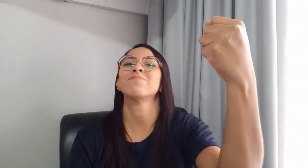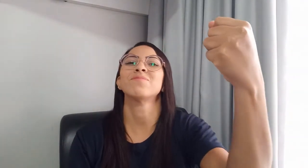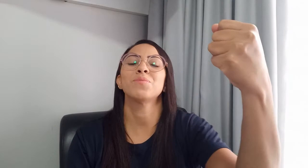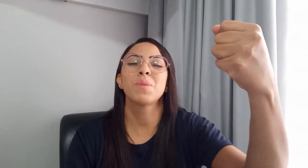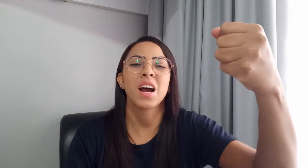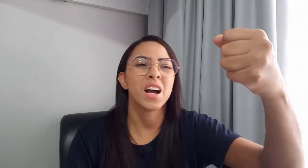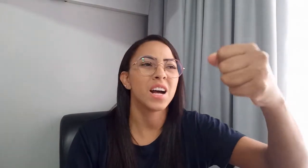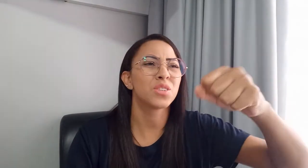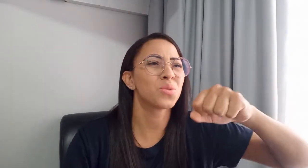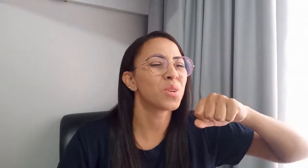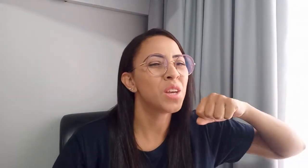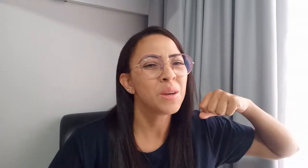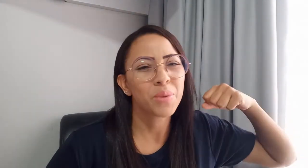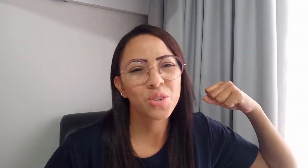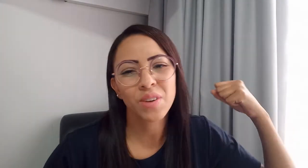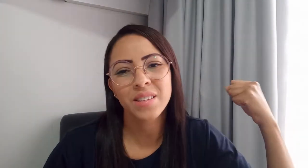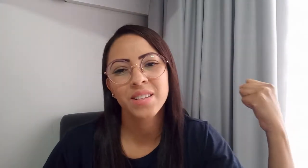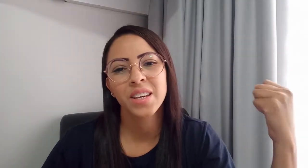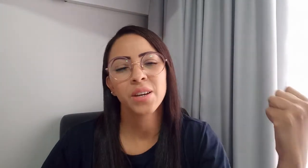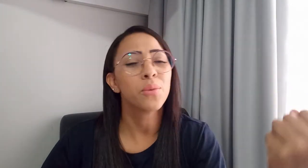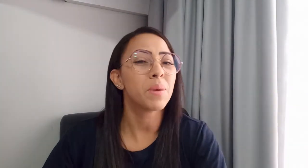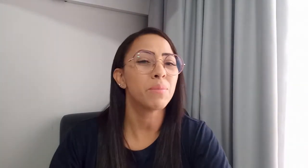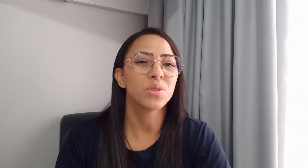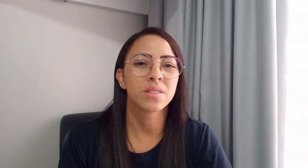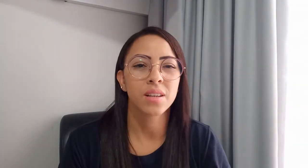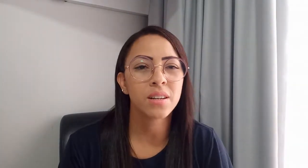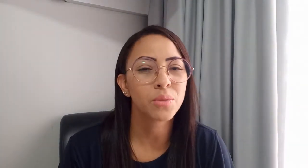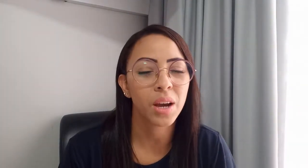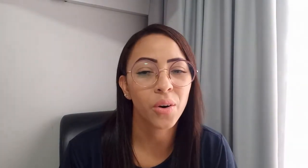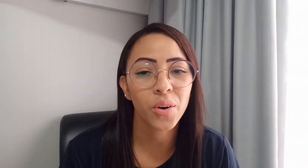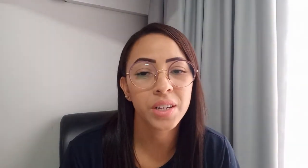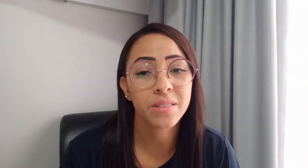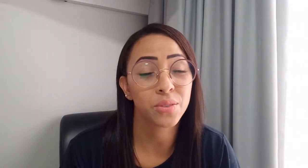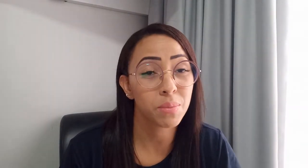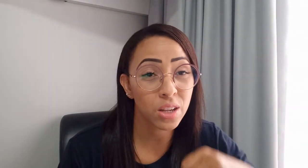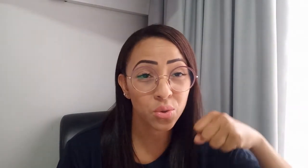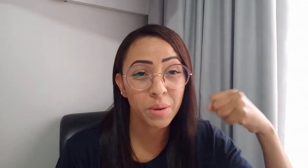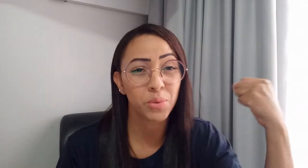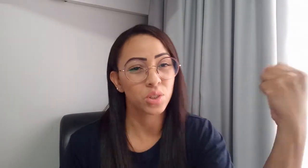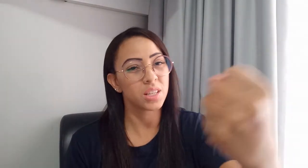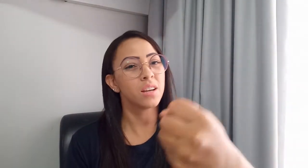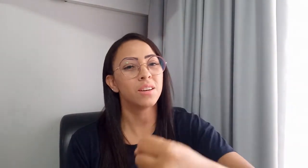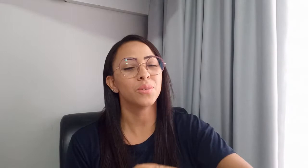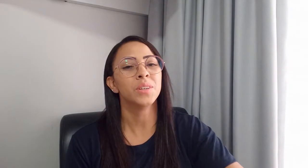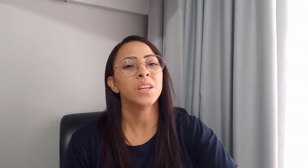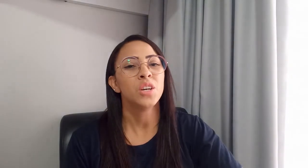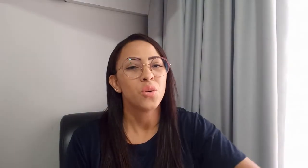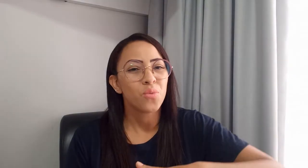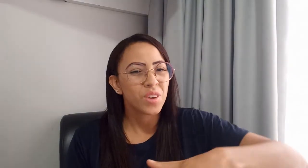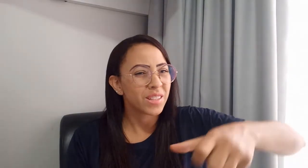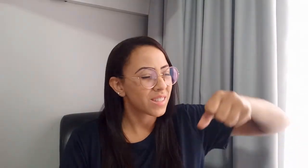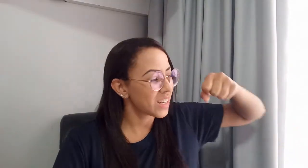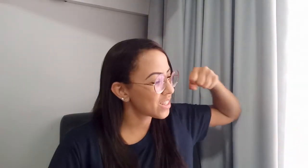um braço, pode fazer uma emoção na hora, assim, um braço com uma emoção, um vencer assim